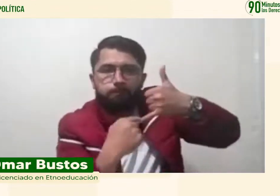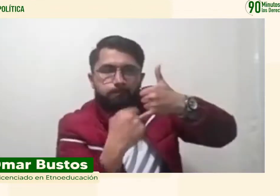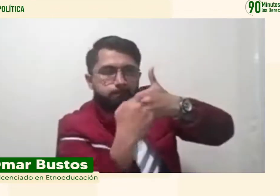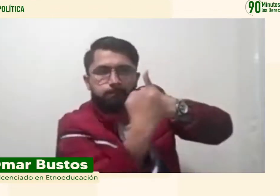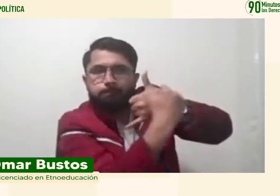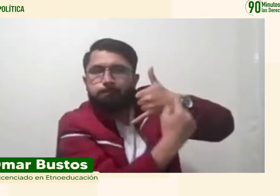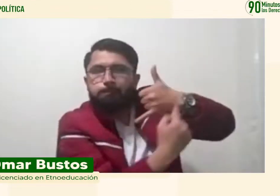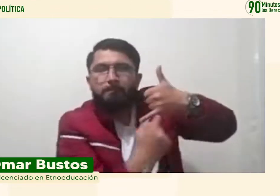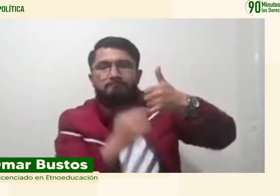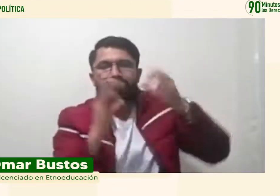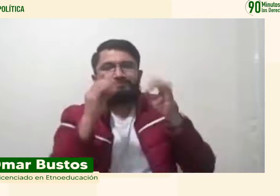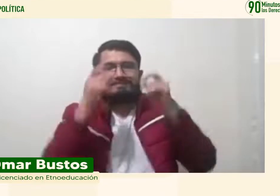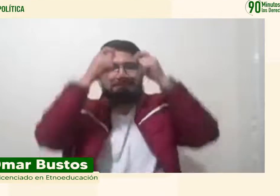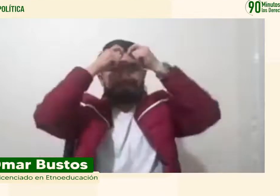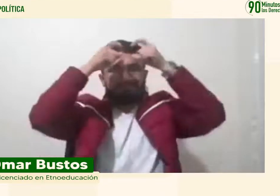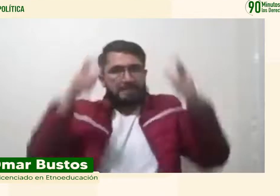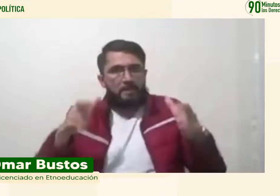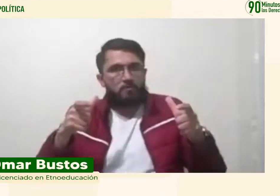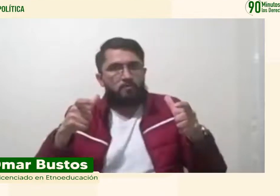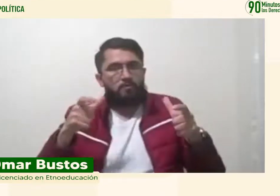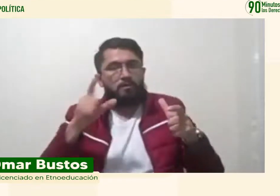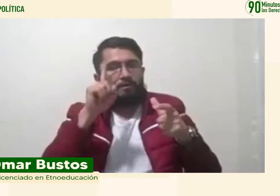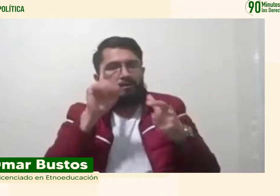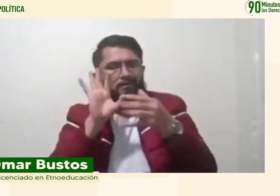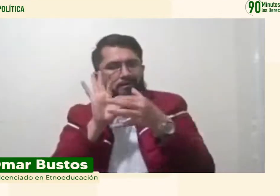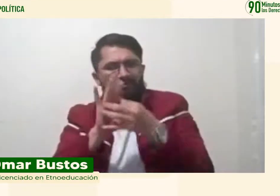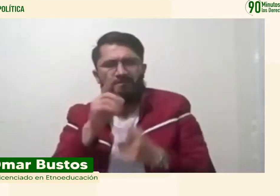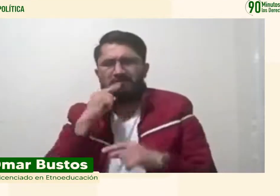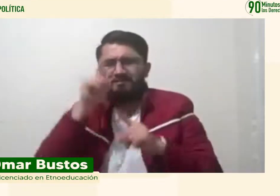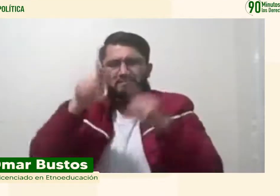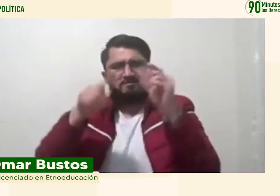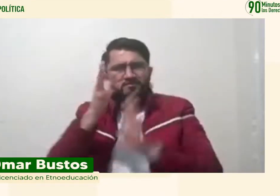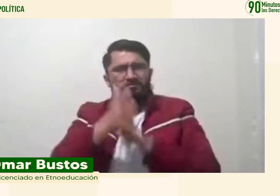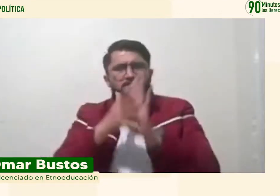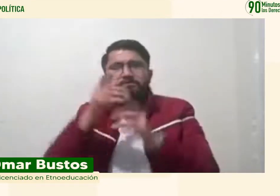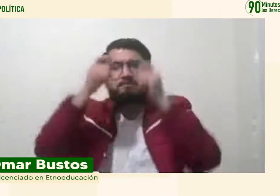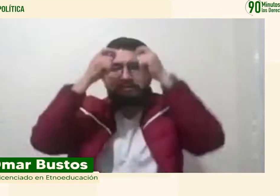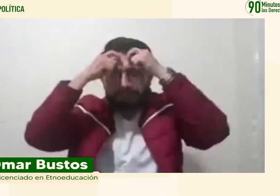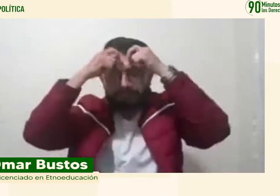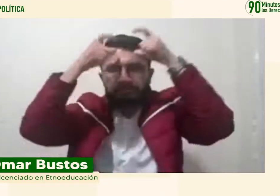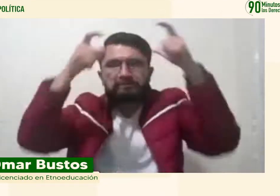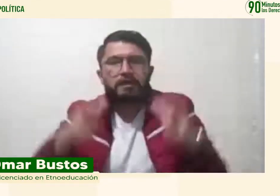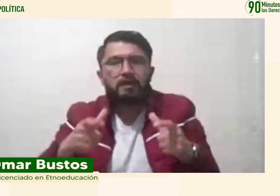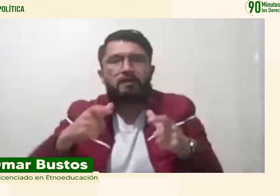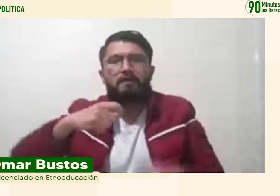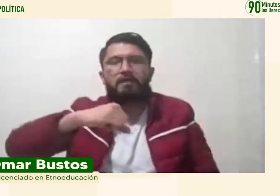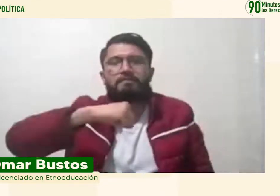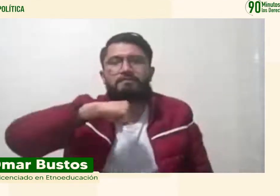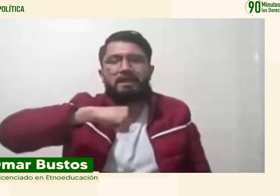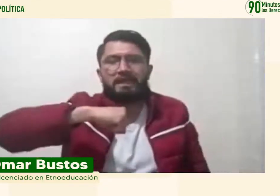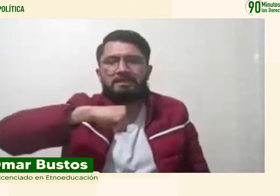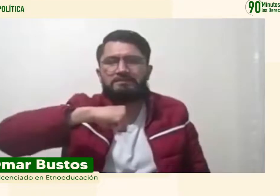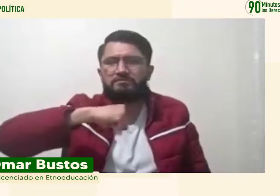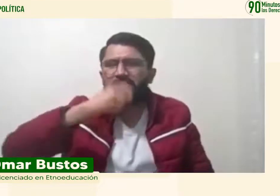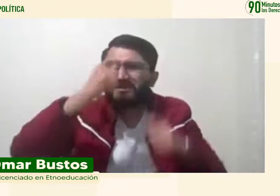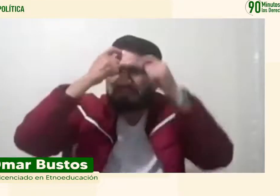y las personas que viven en este territorio es el estado colombiano y algunas señas que usted acusamos este